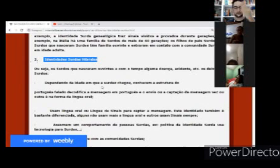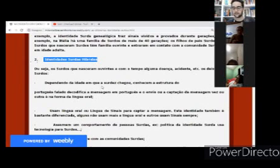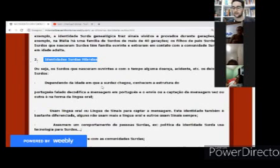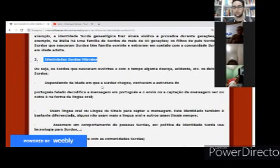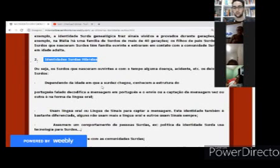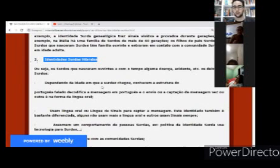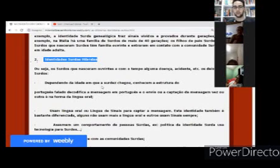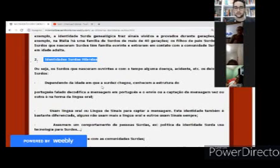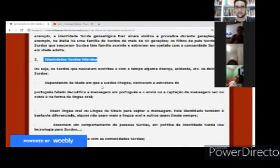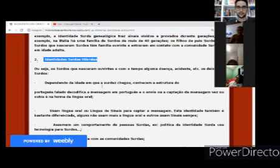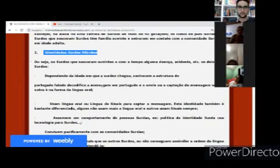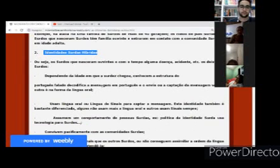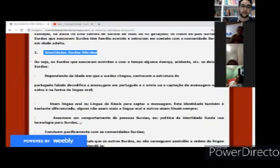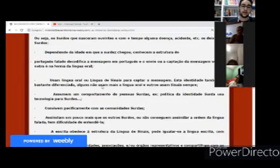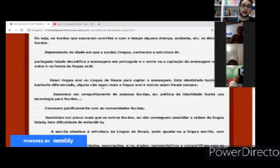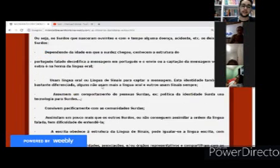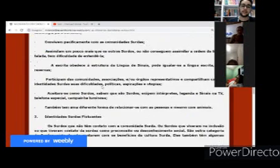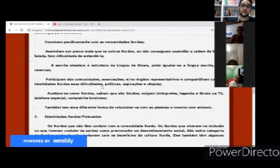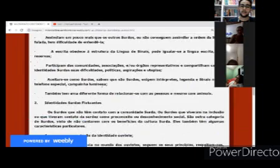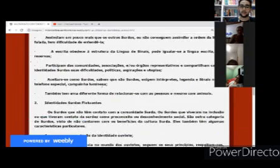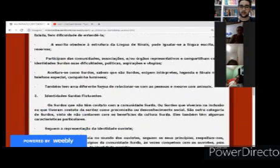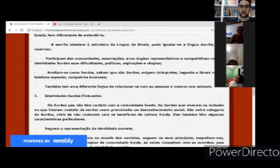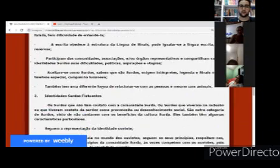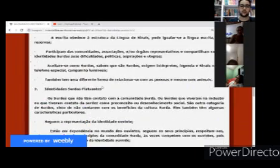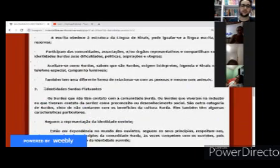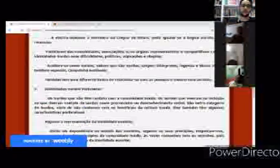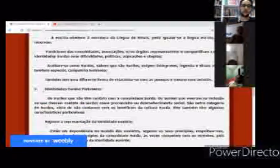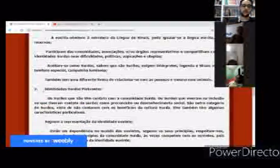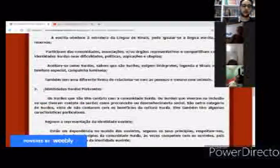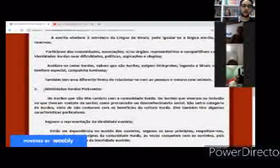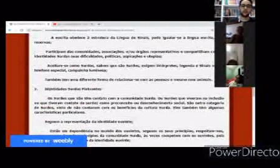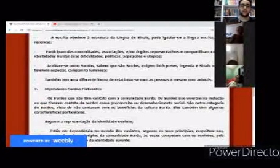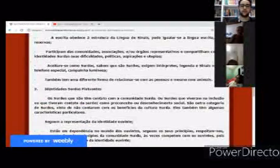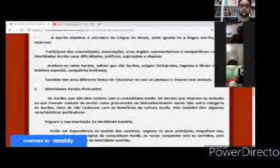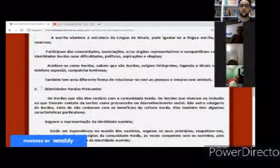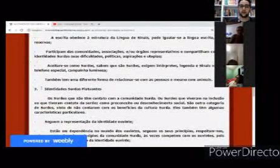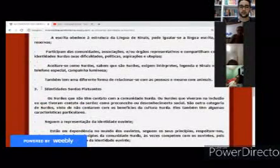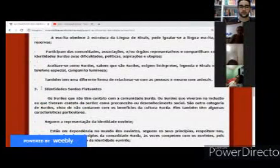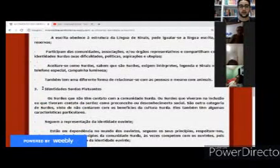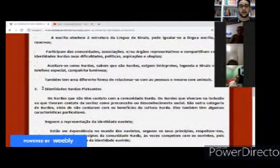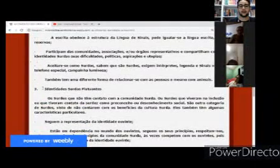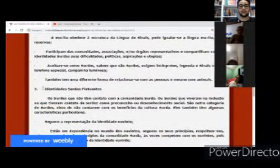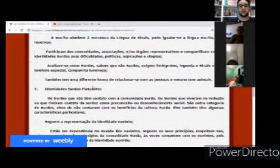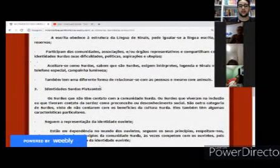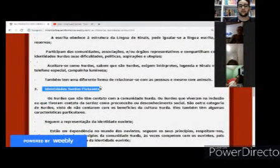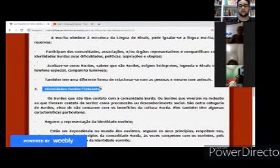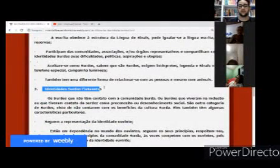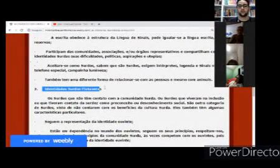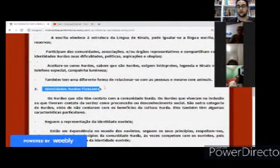através da leitura ou da escrita. A terceira identidade foi chamada de identidade surda flutuante. A identidade surda flutuante,